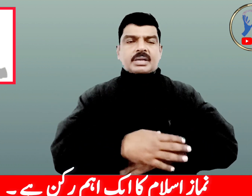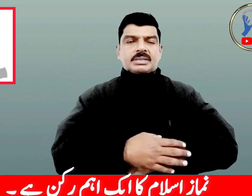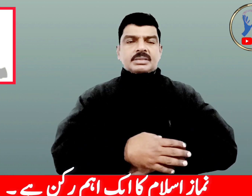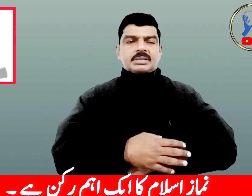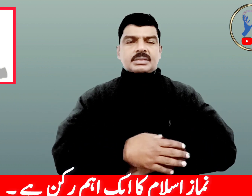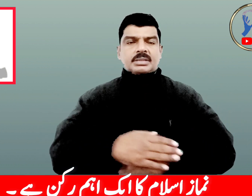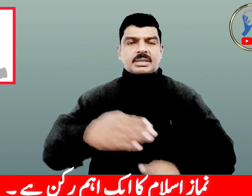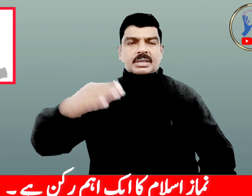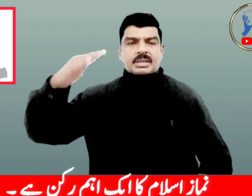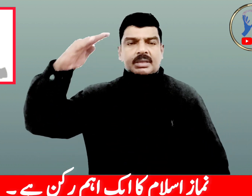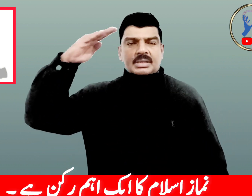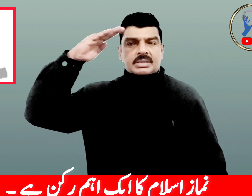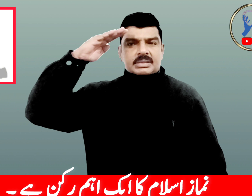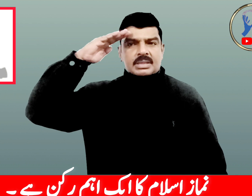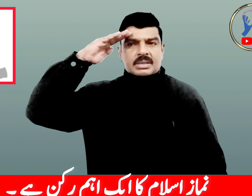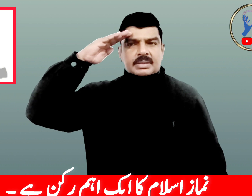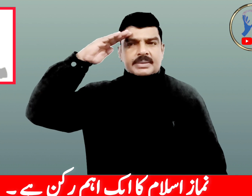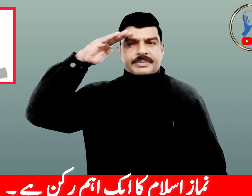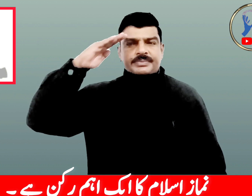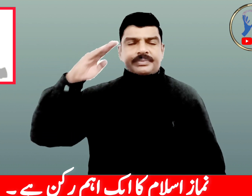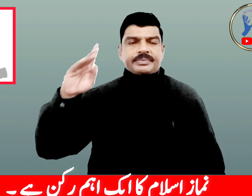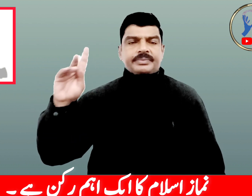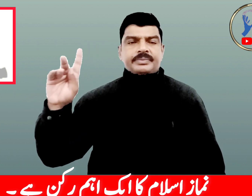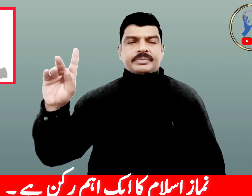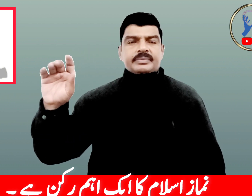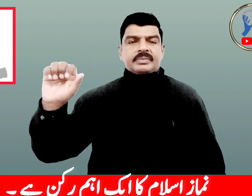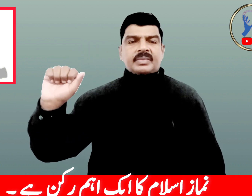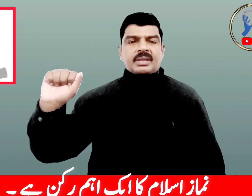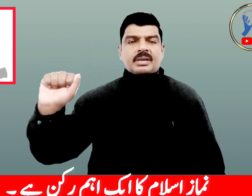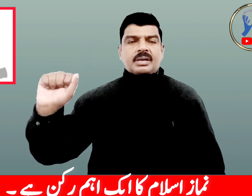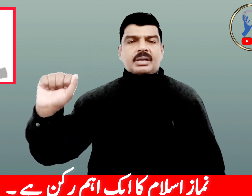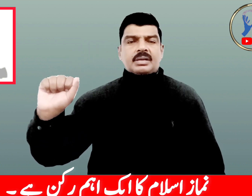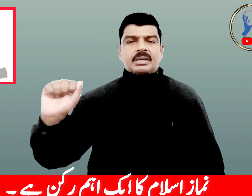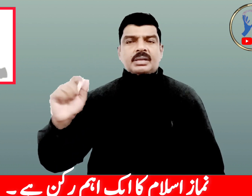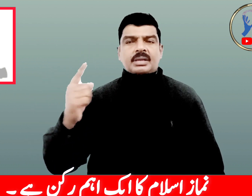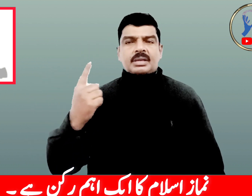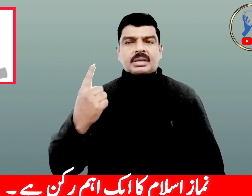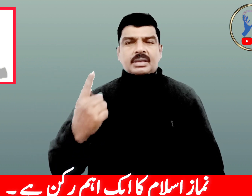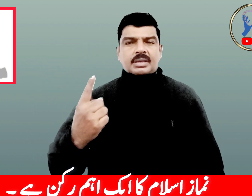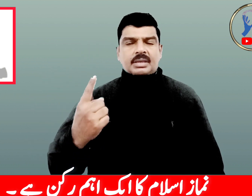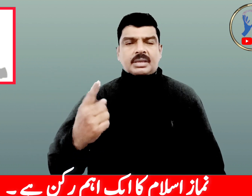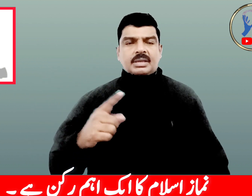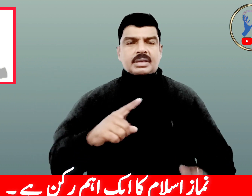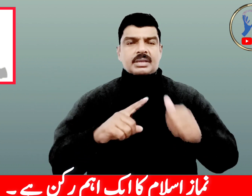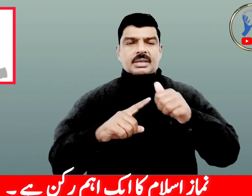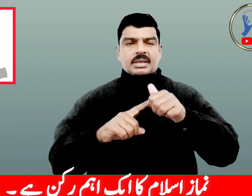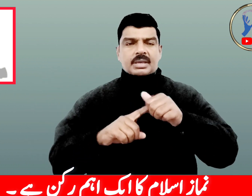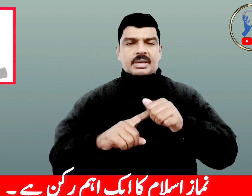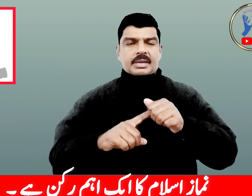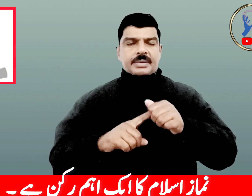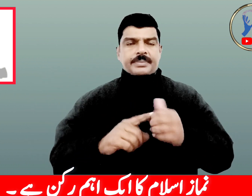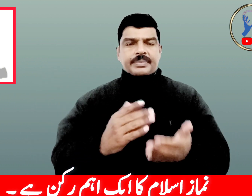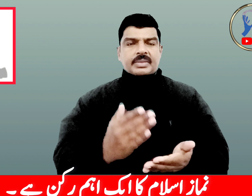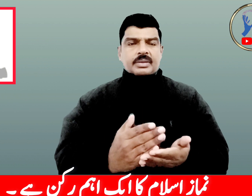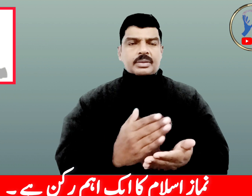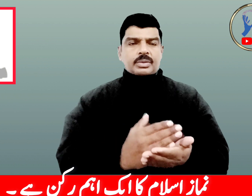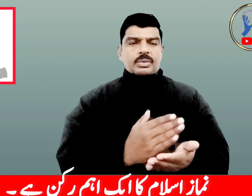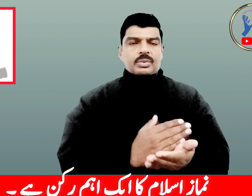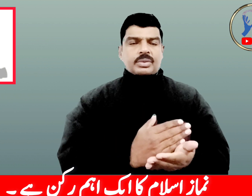نماز اسلام کا ایک اہم